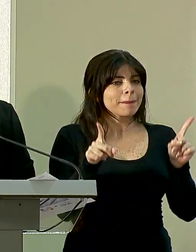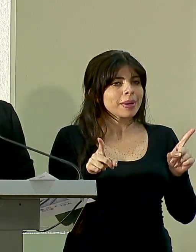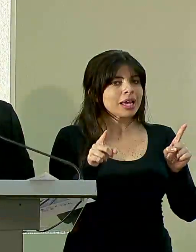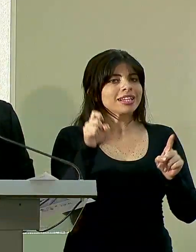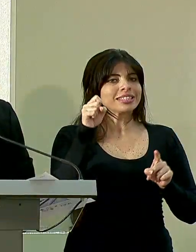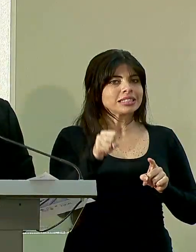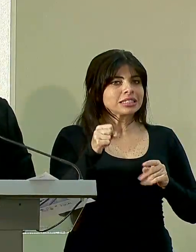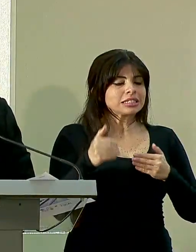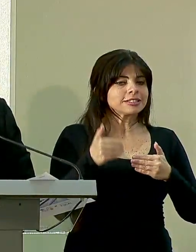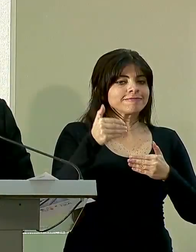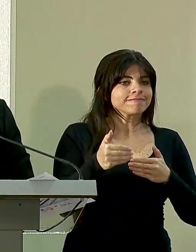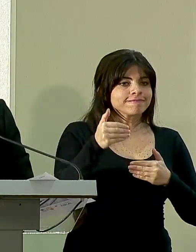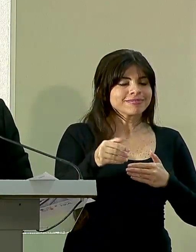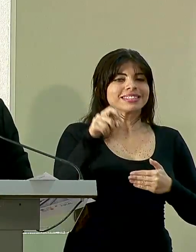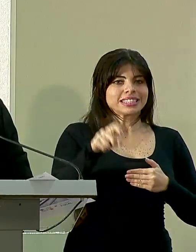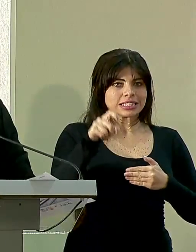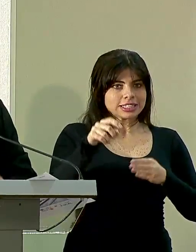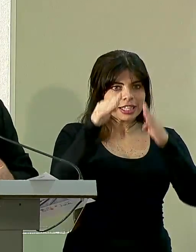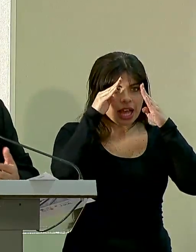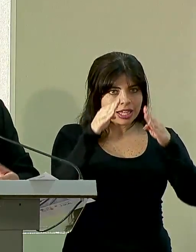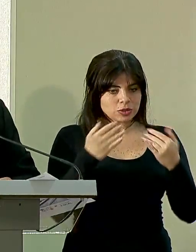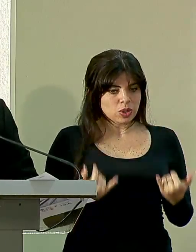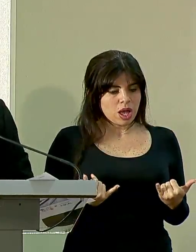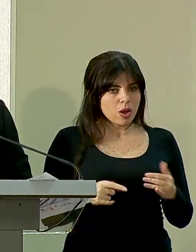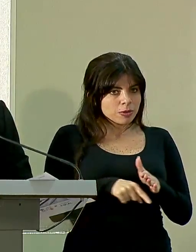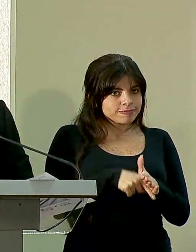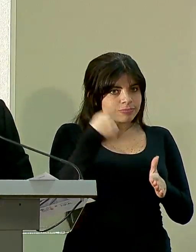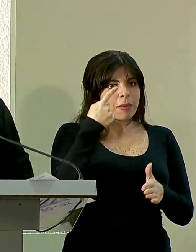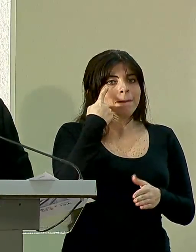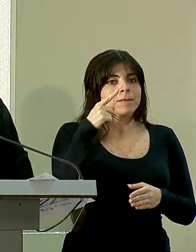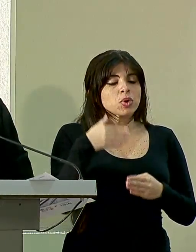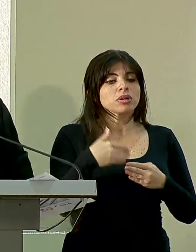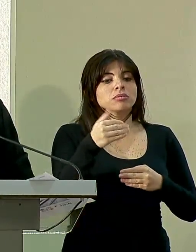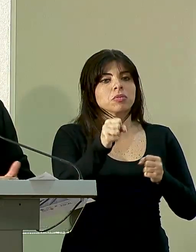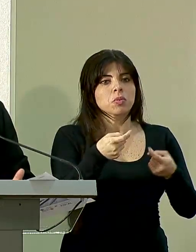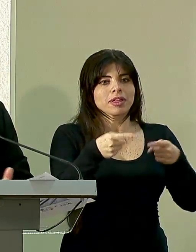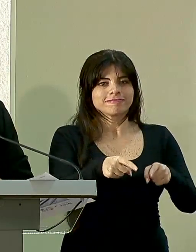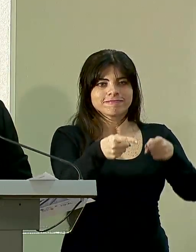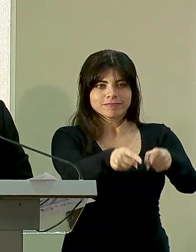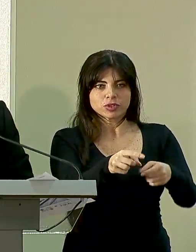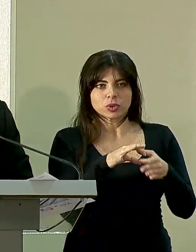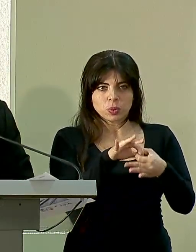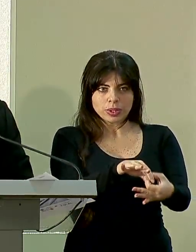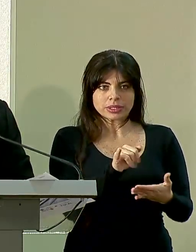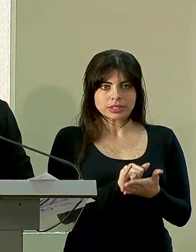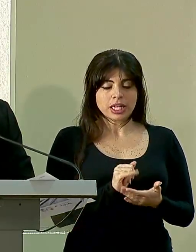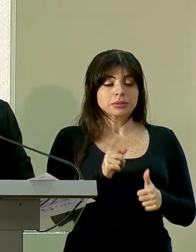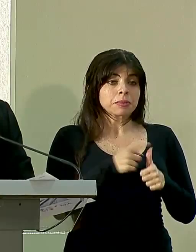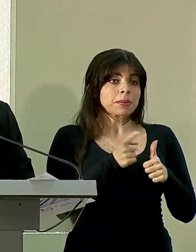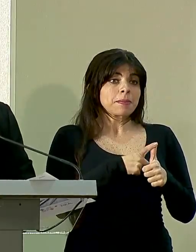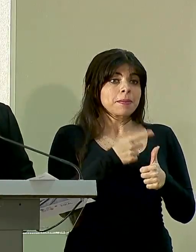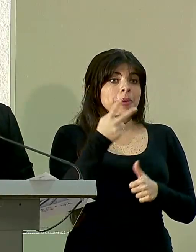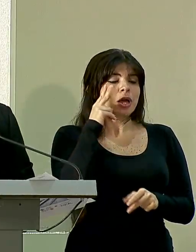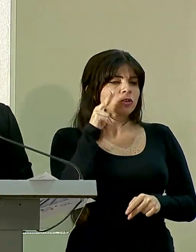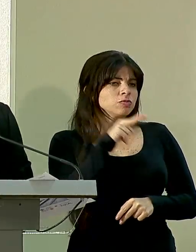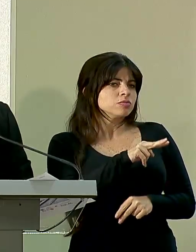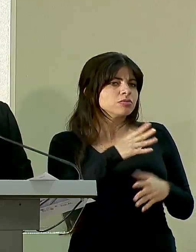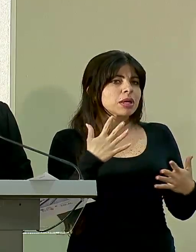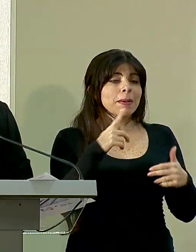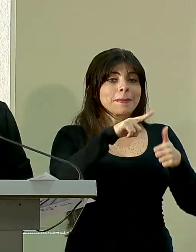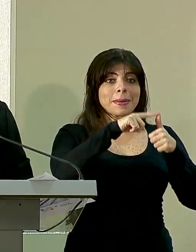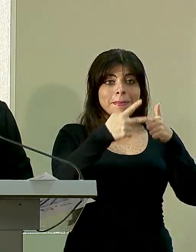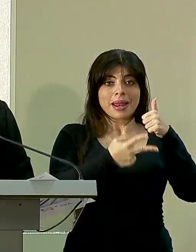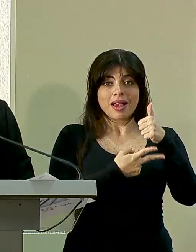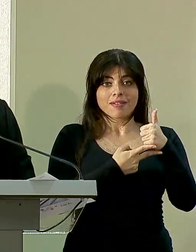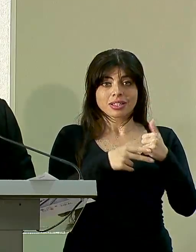que requieren, digamos, atención inmediata por los efectos en el mediano plazo. En primer lugar, hemos visto, por ejemplo, que es la primera